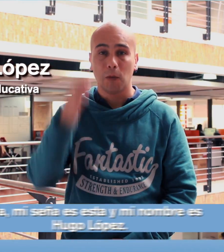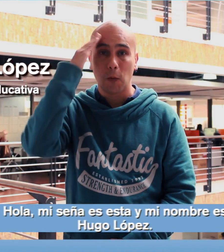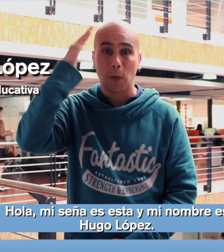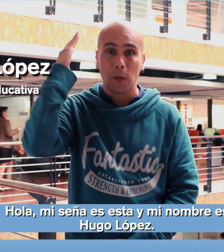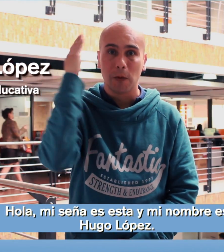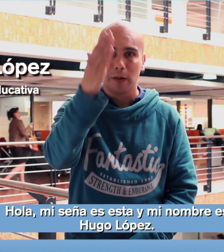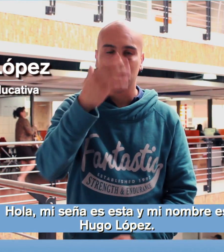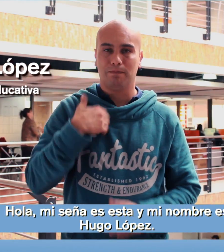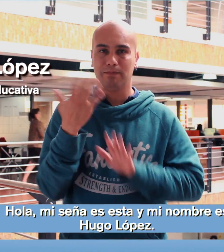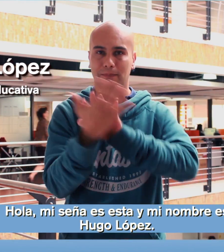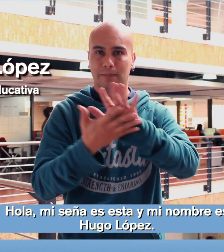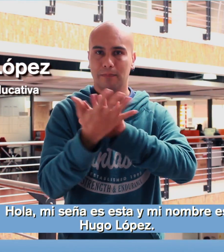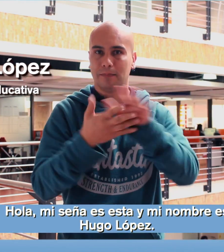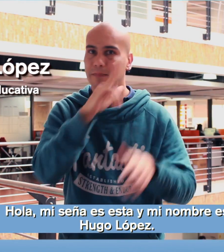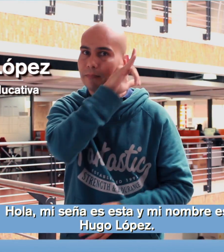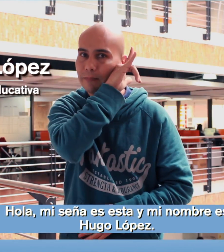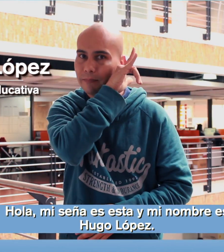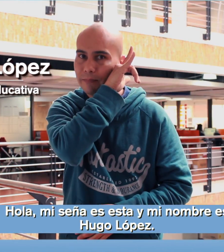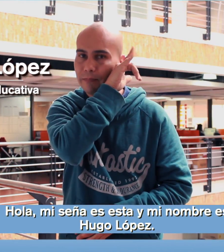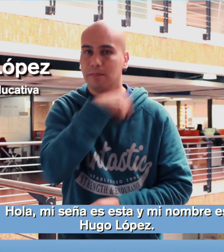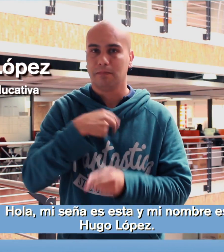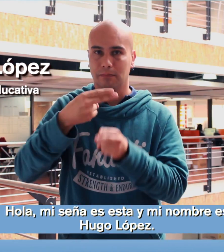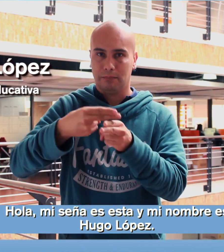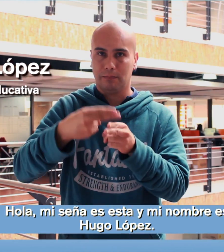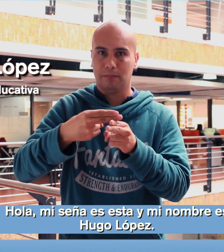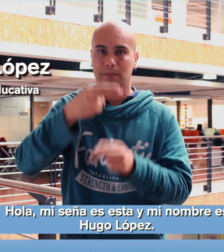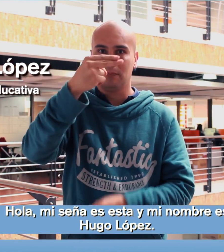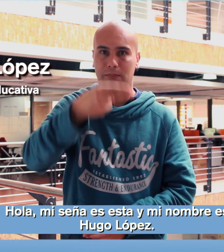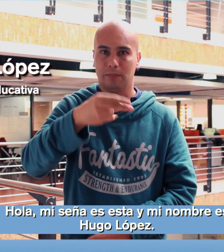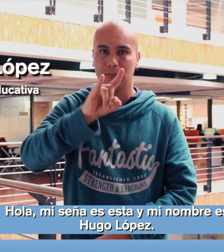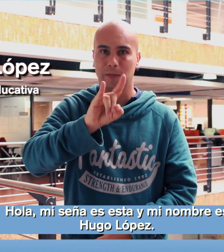Hola, mi seña es esta y mi nombre es Hugo López.